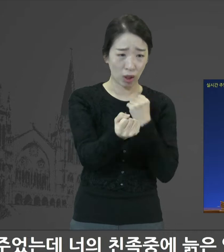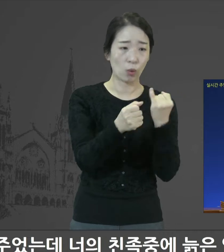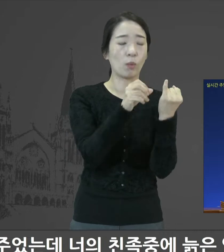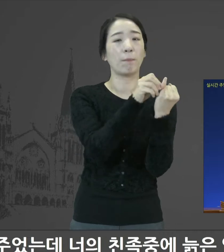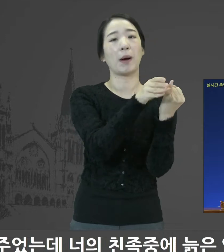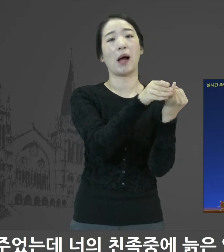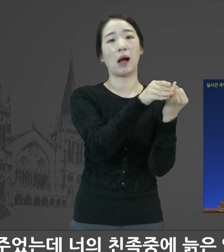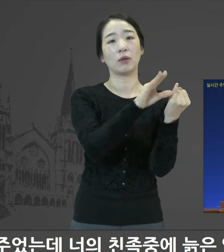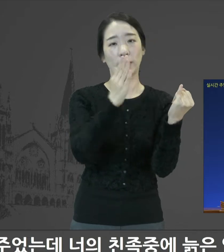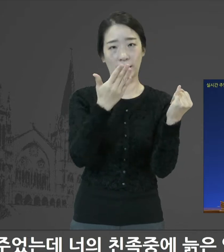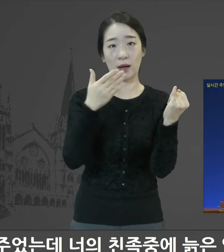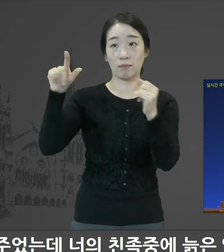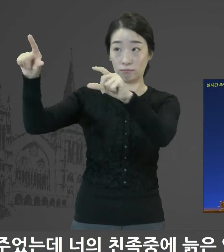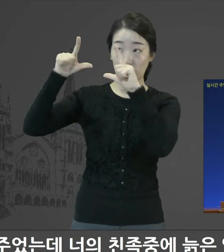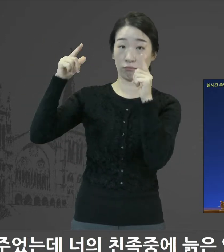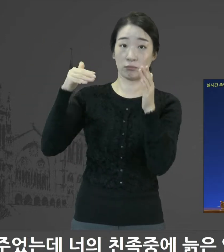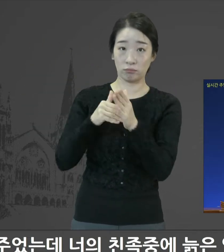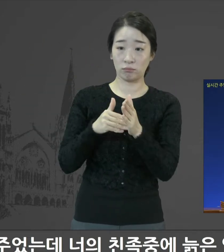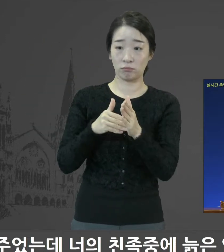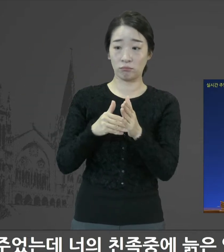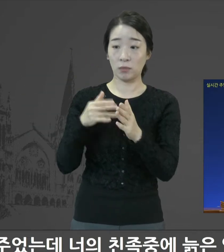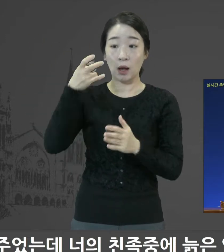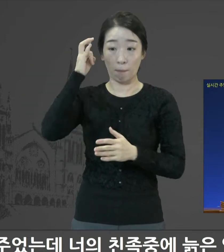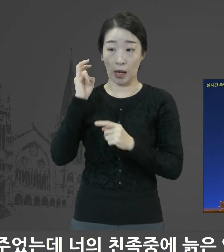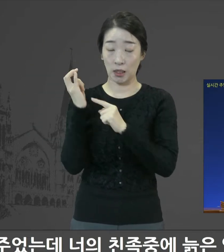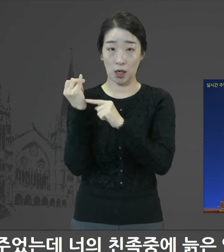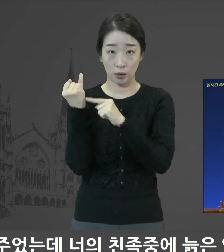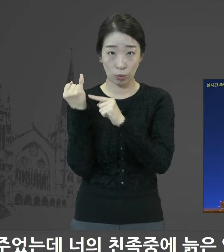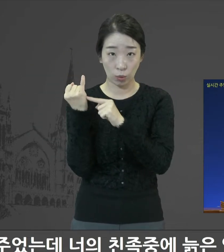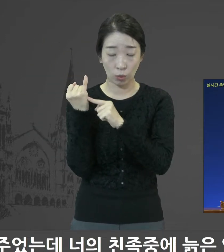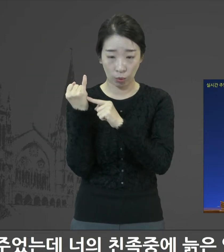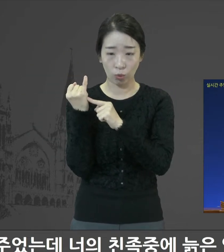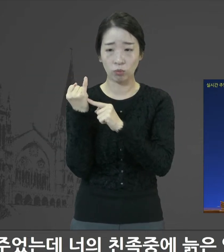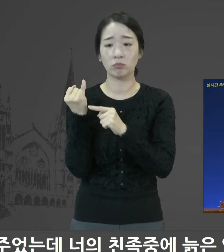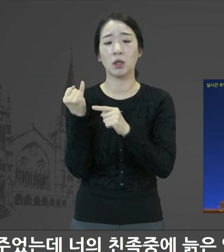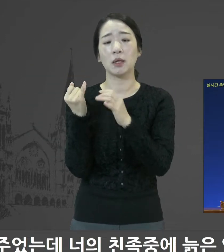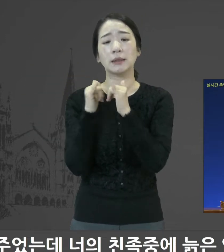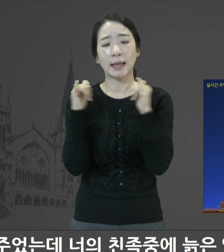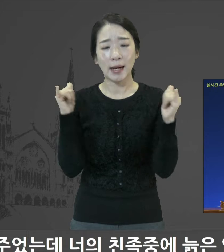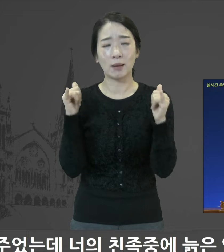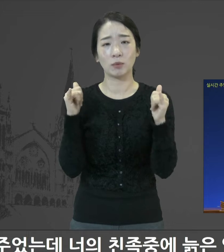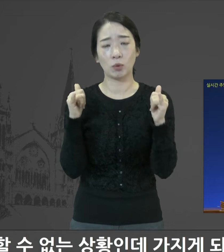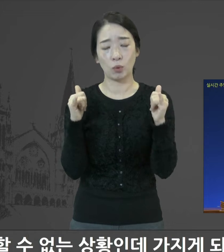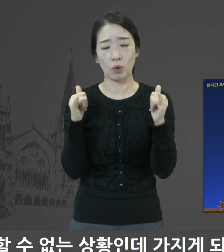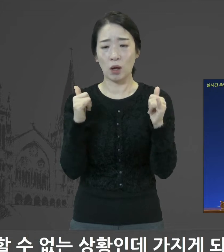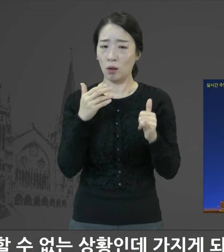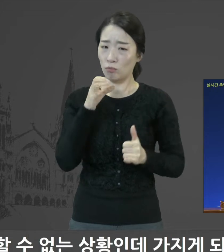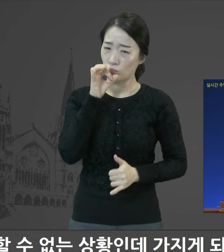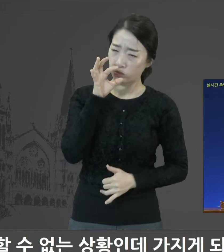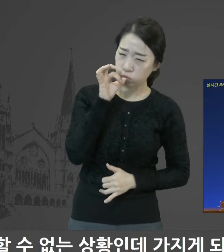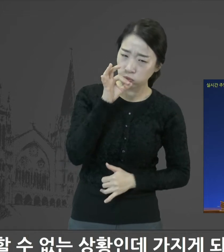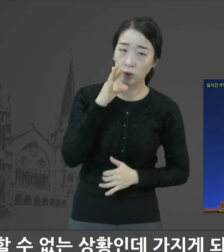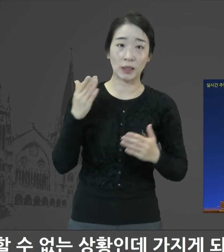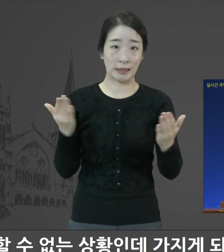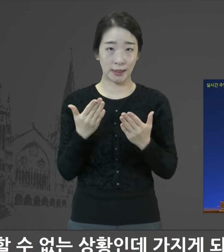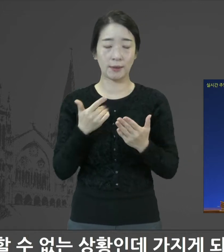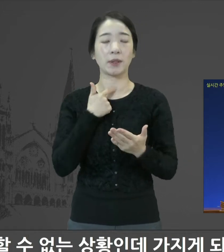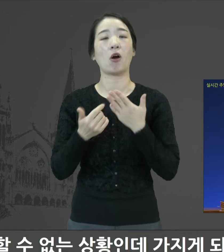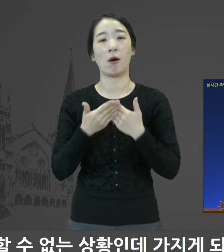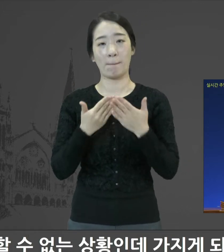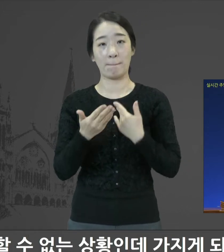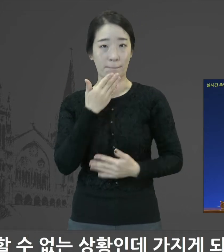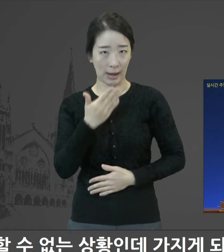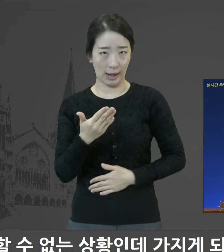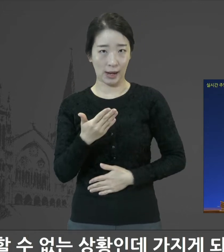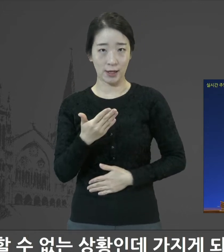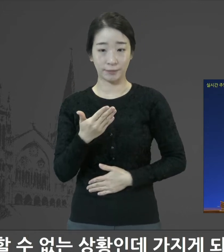그처럼 너는 조금 더 하지만 그처럼 너도 인간으로서 할 수 없는 그런 일들을 경험하게 될 것이다,